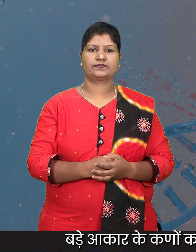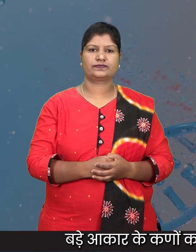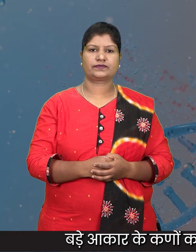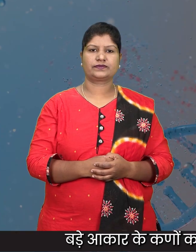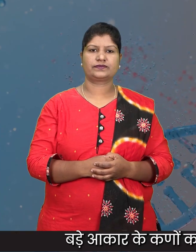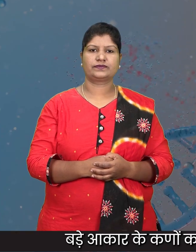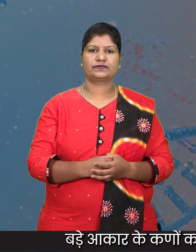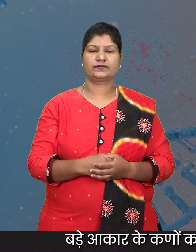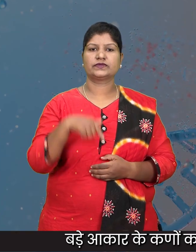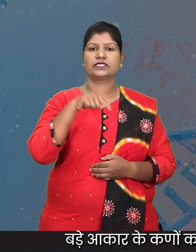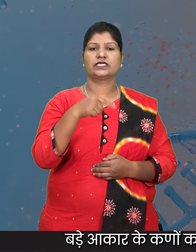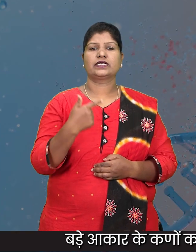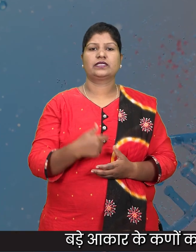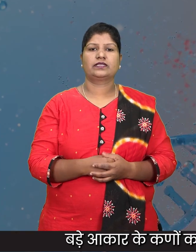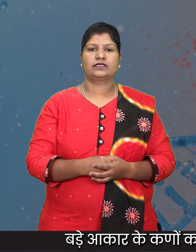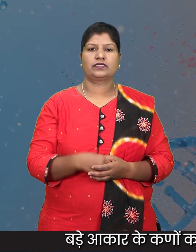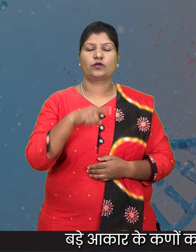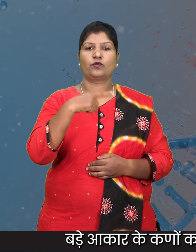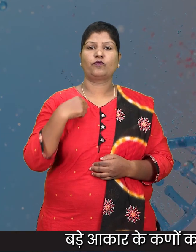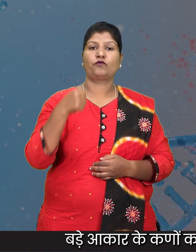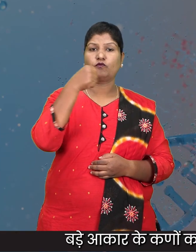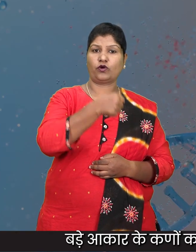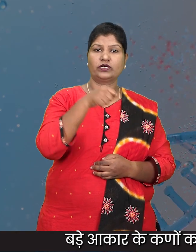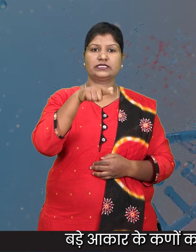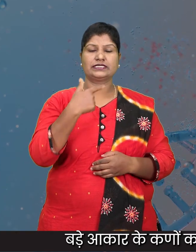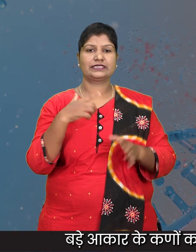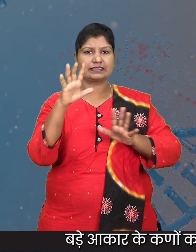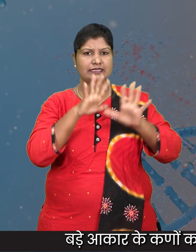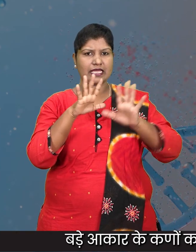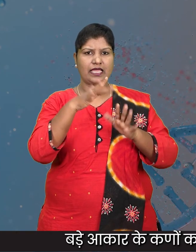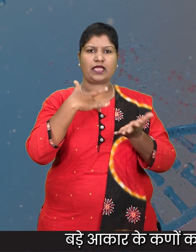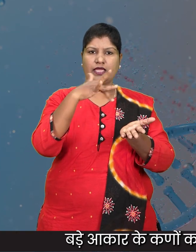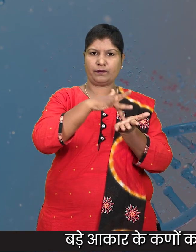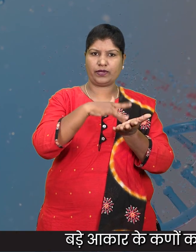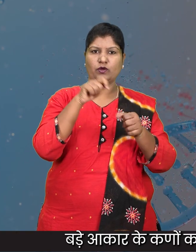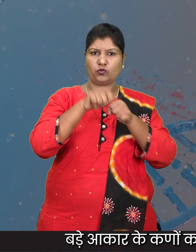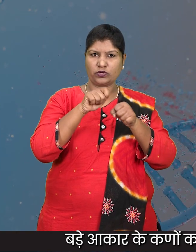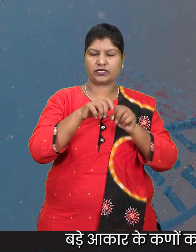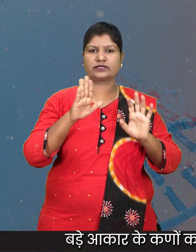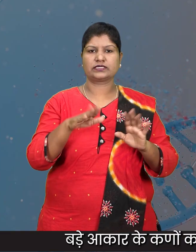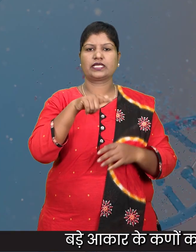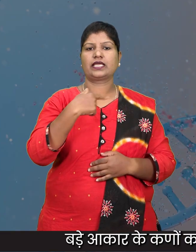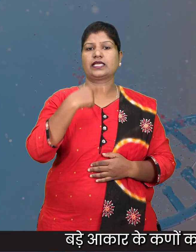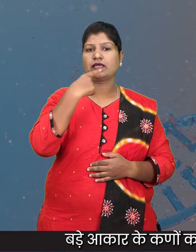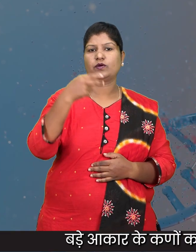बड़े आकार के कणों का निर्माण किया और उन्हें सहपुंज कहा गया।